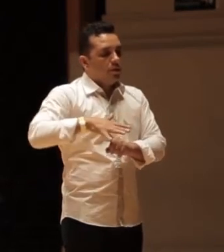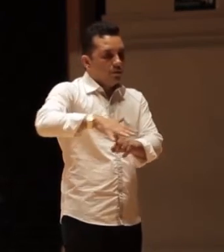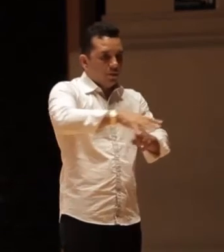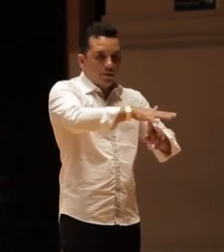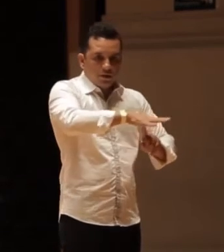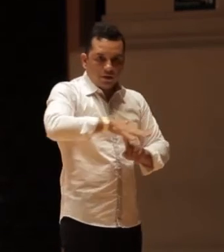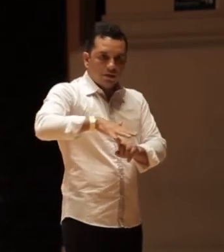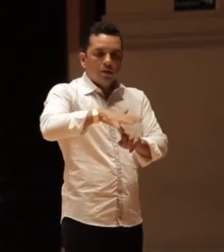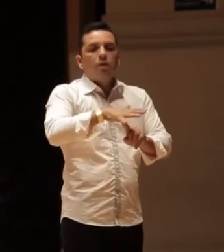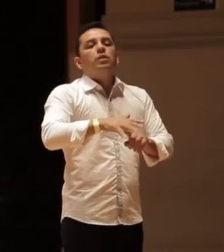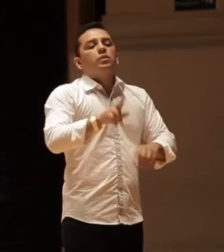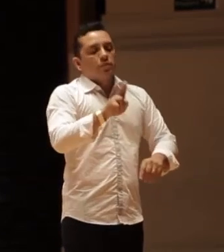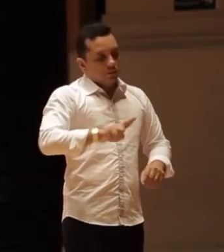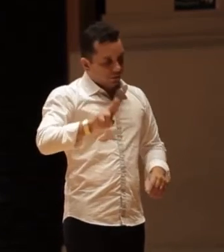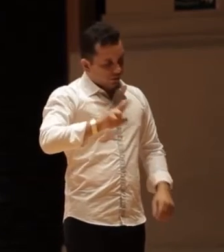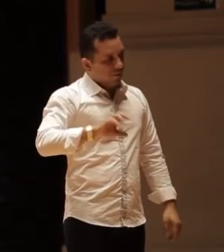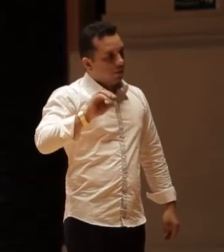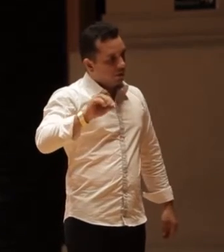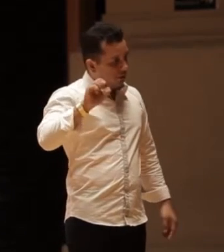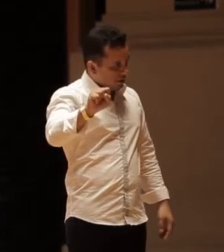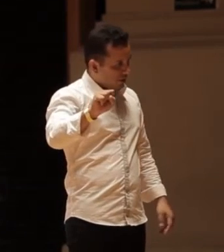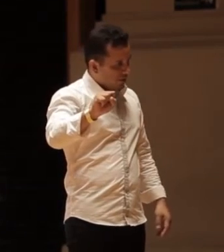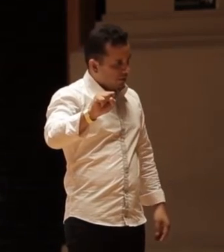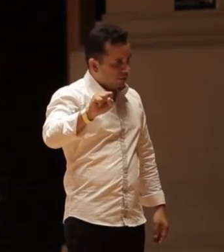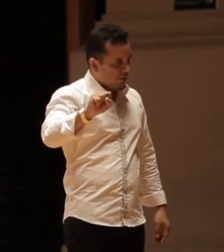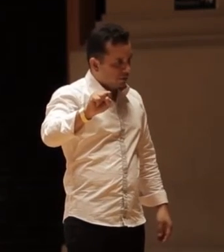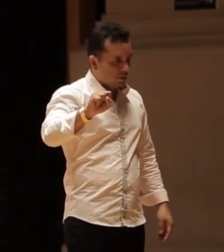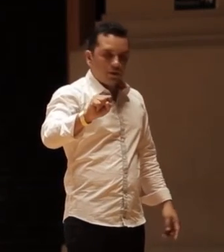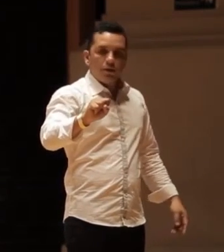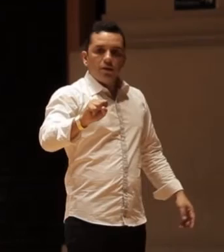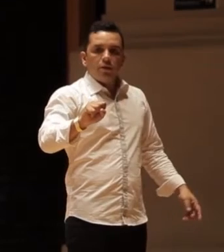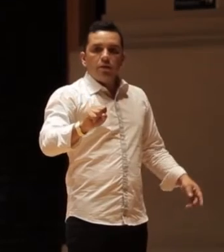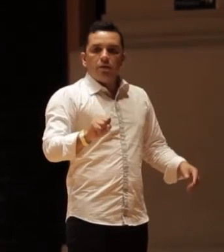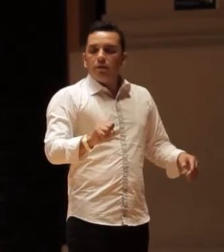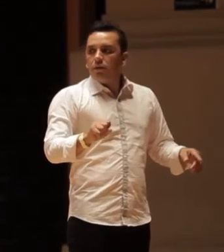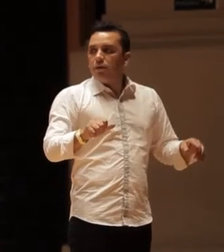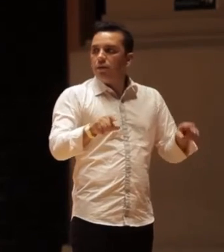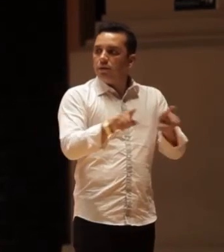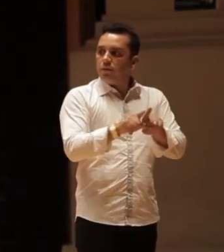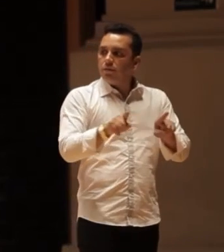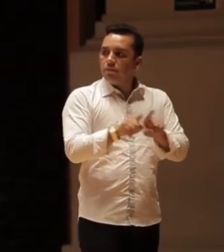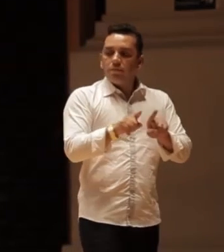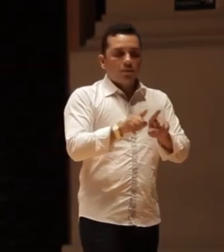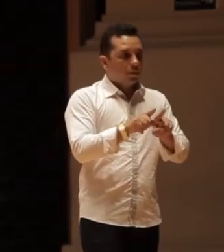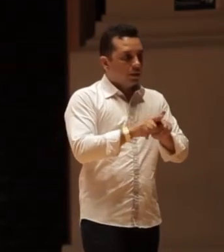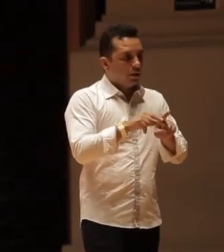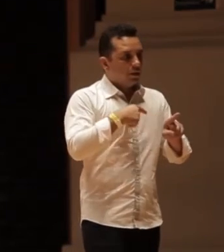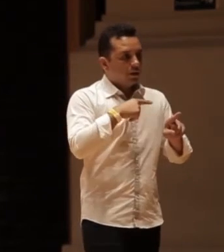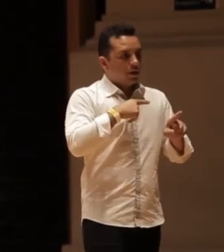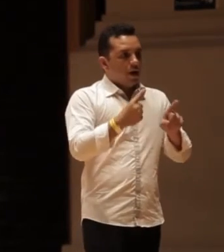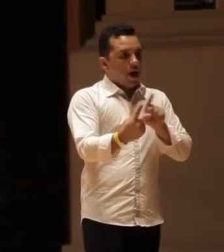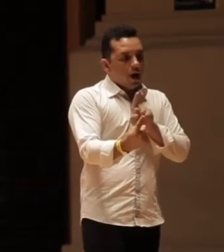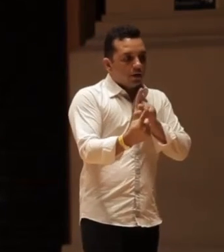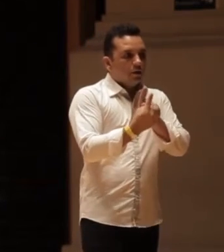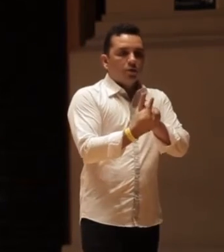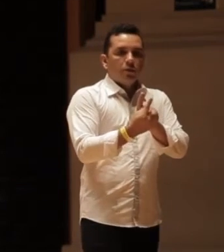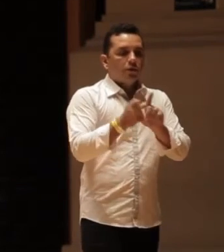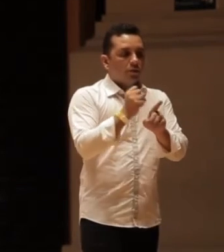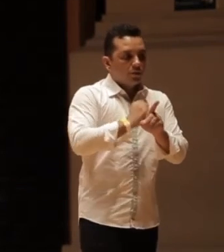através do s 2012 e também a parte de atendimento